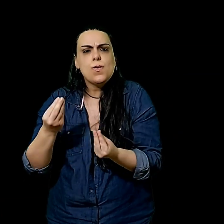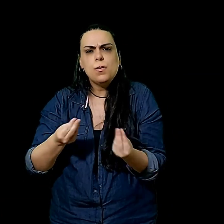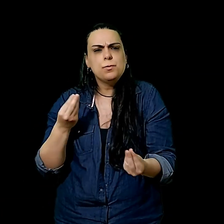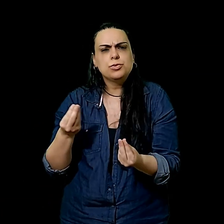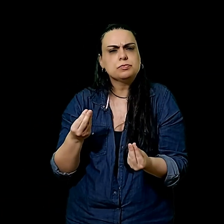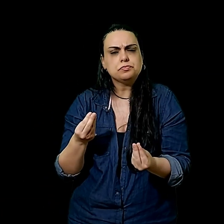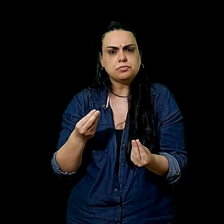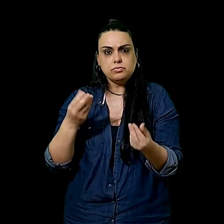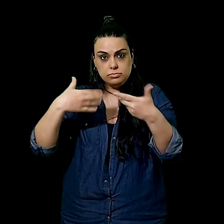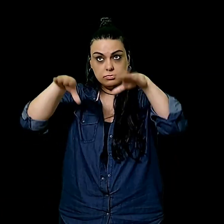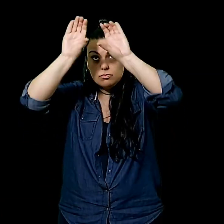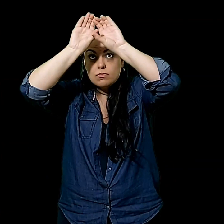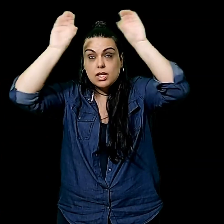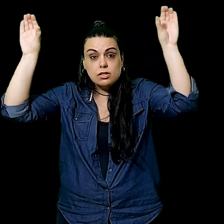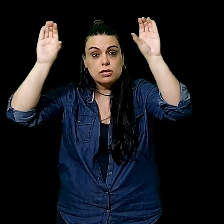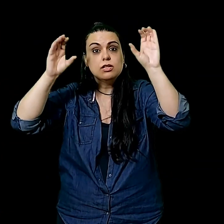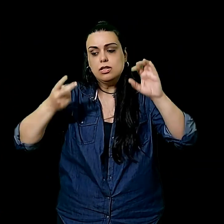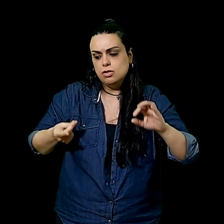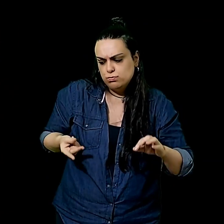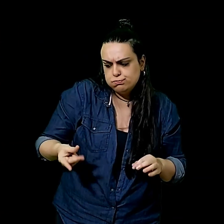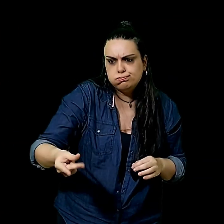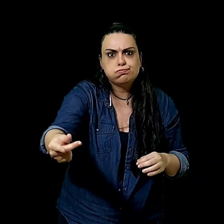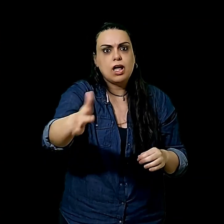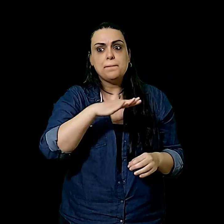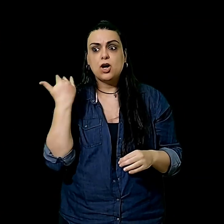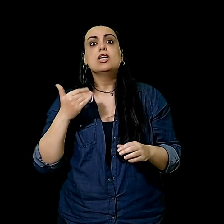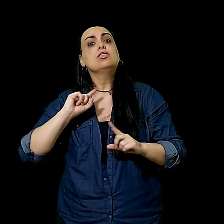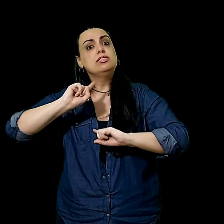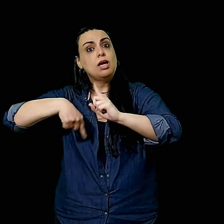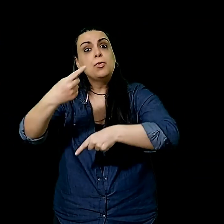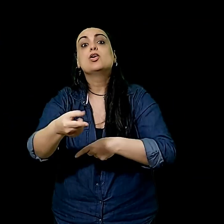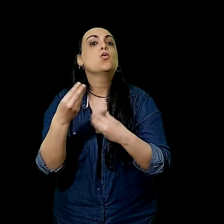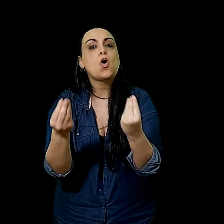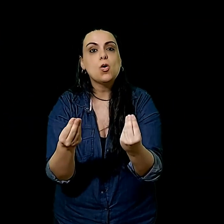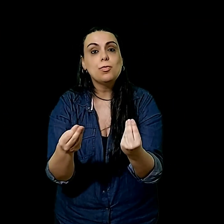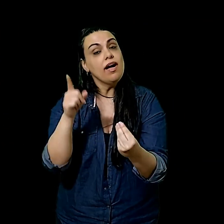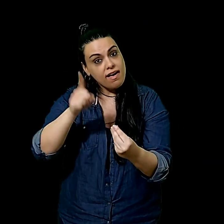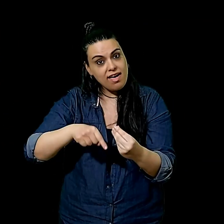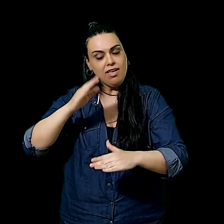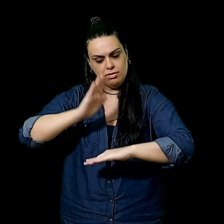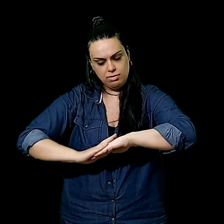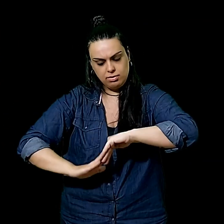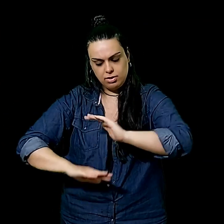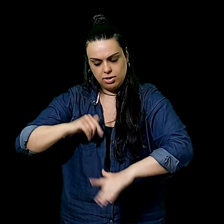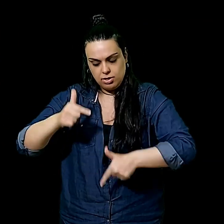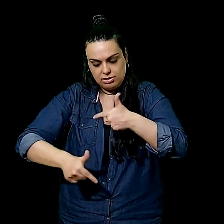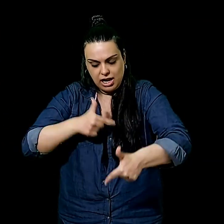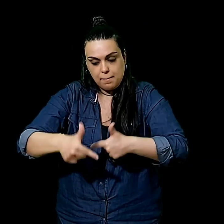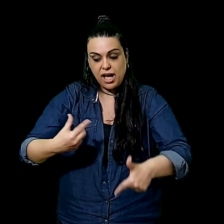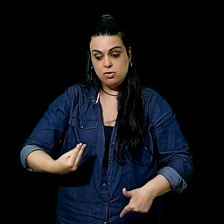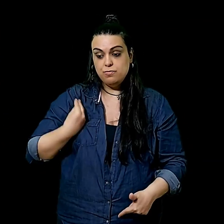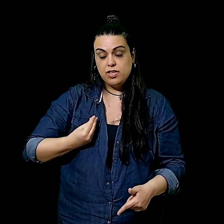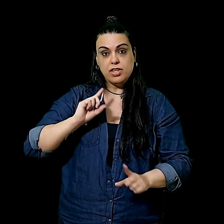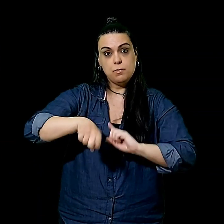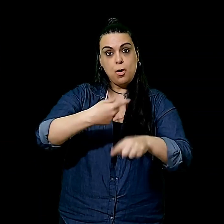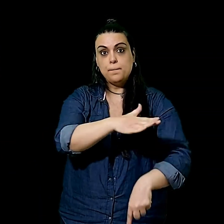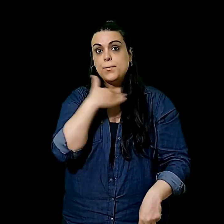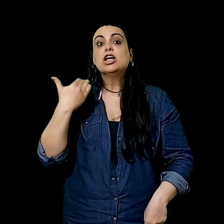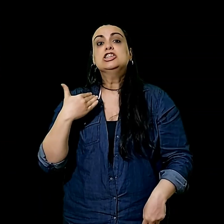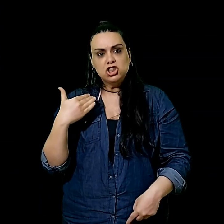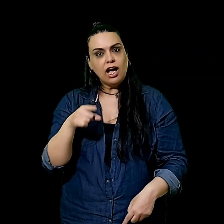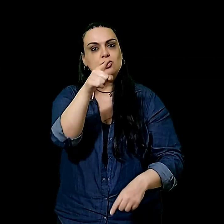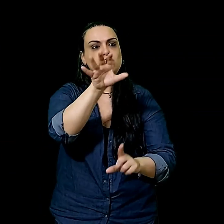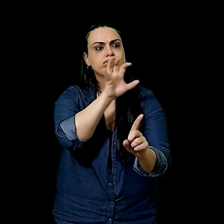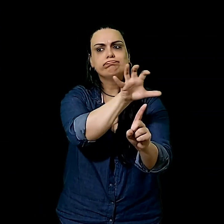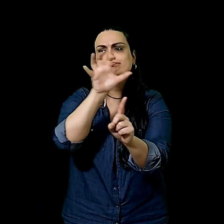se reverbera na eternidade? Perdão, depois da nossa morte, através das obras que nós fazemos. Então, coloque aí que